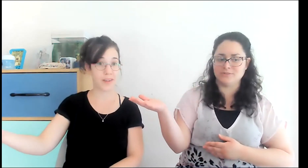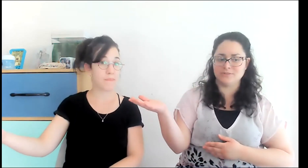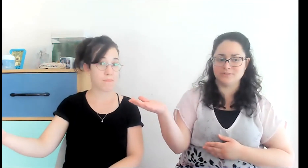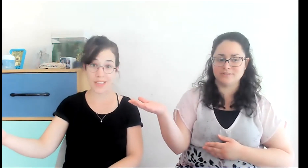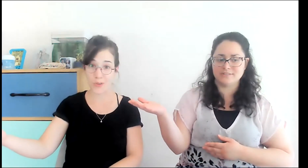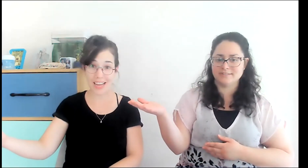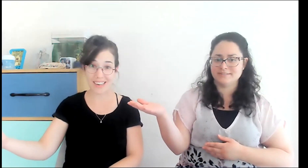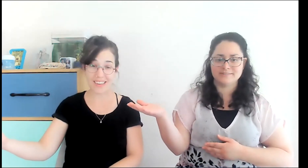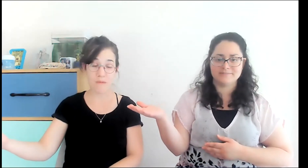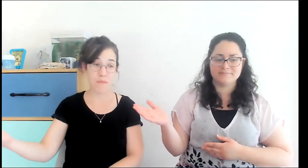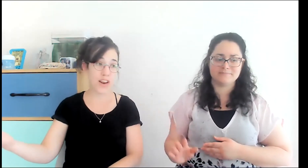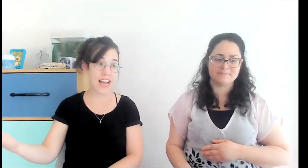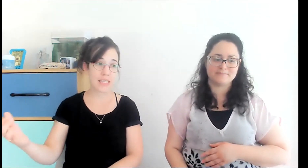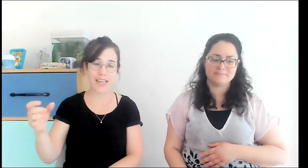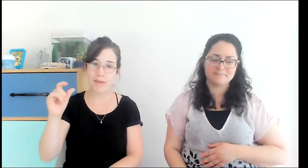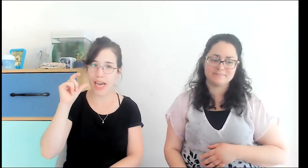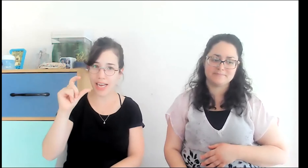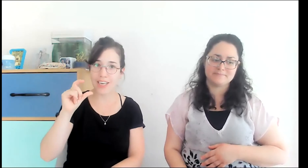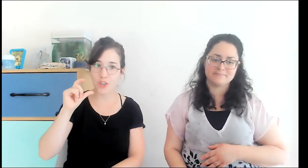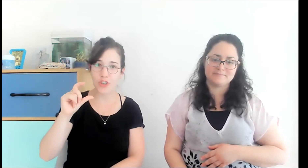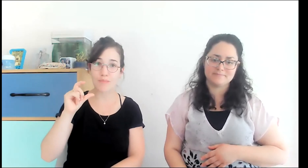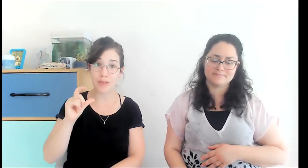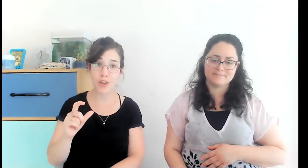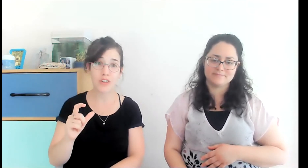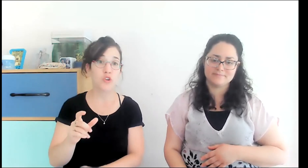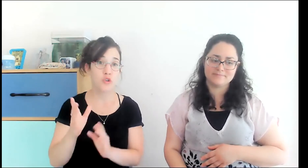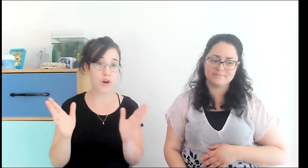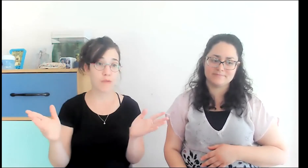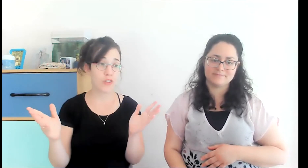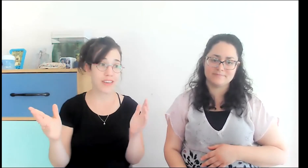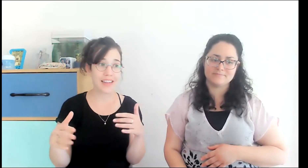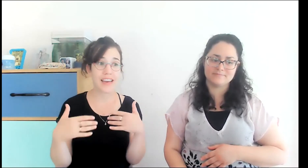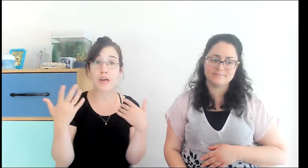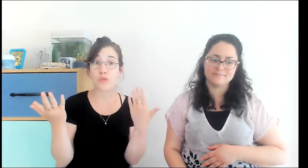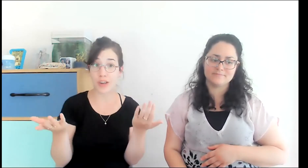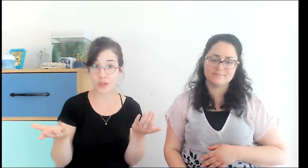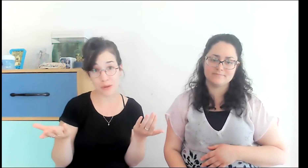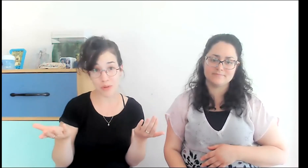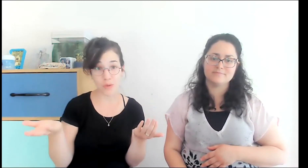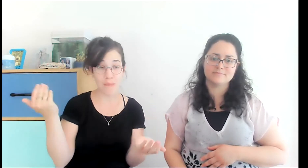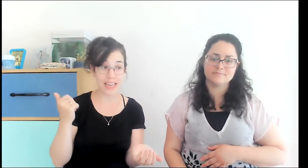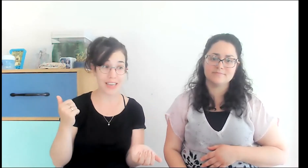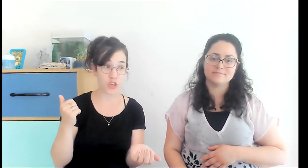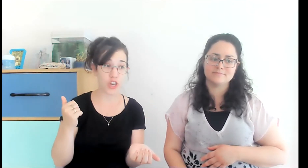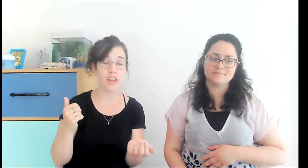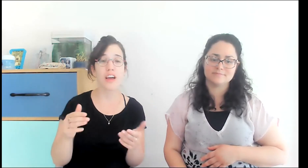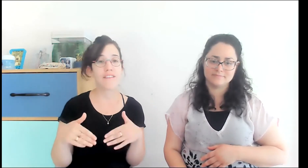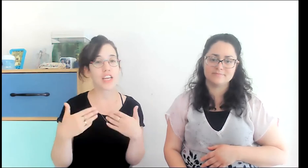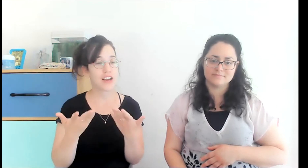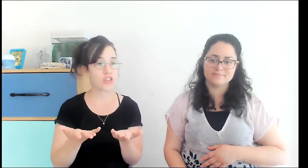והמתוק. מצוין. מעולה. אז בעצם החלק הראשון של הפזמון הוא מאוד מאוד קל, כי אנחנו כבר יודעים אותו מהבית הראשון, אבל עכשיו